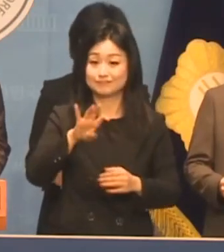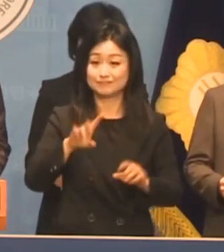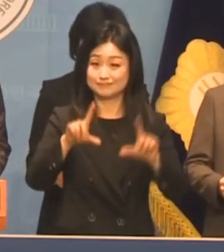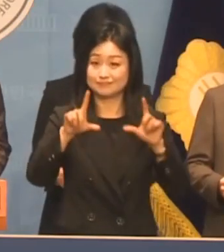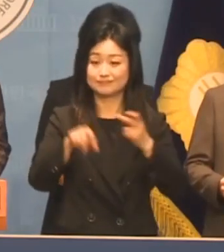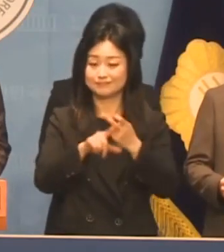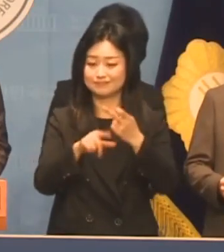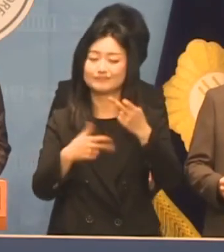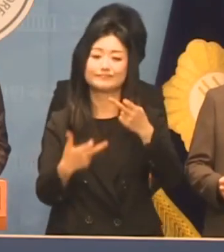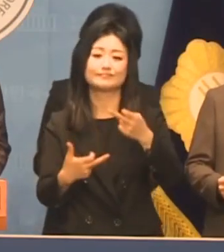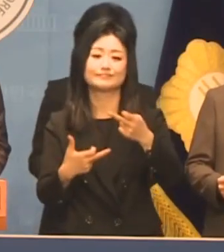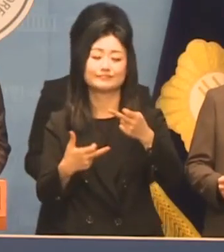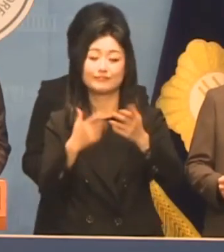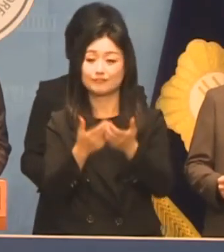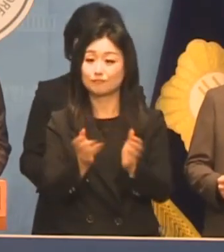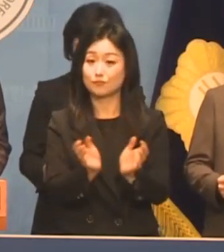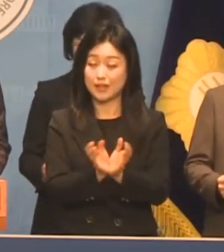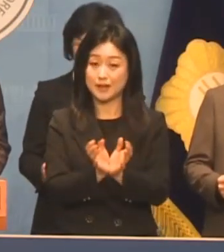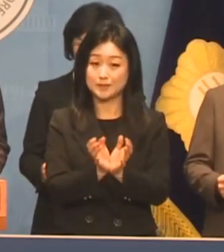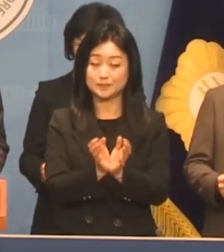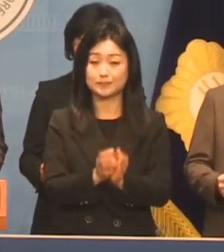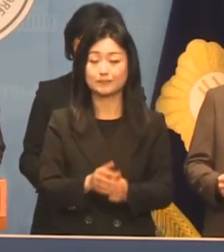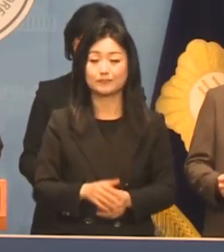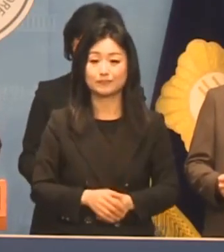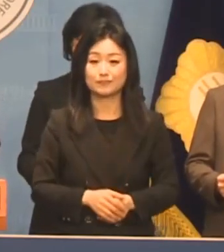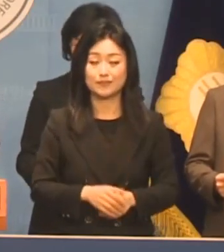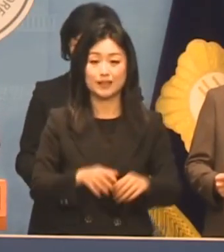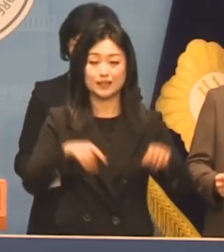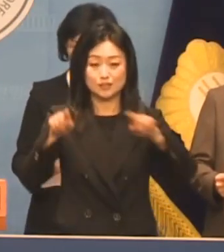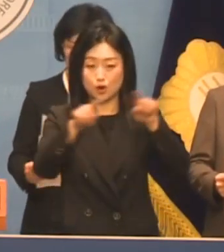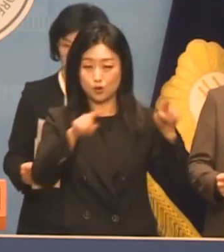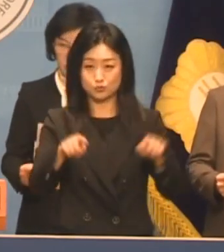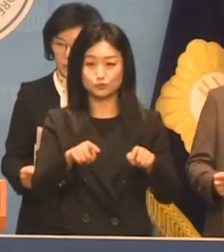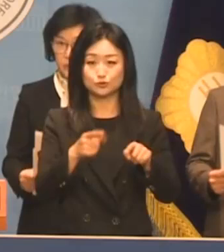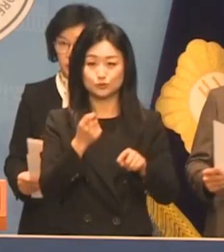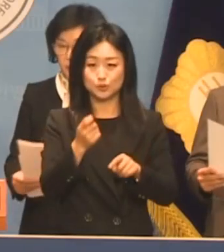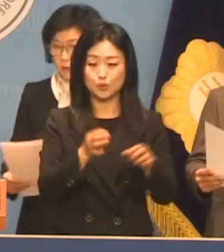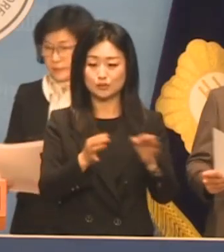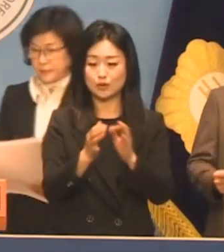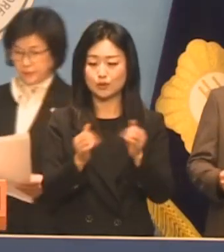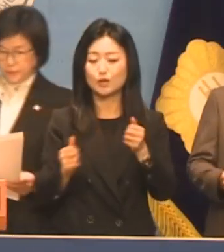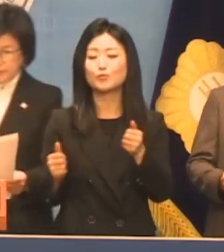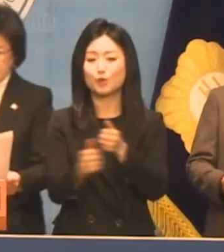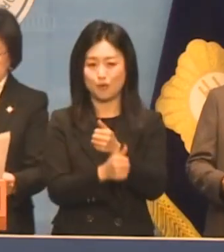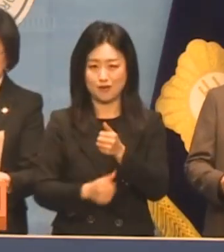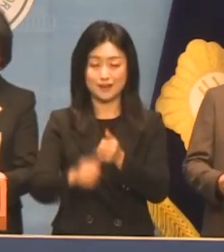12월 17일 더불어민주당 종국소상공인위원회.